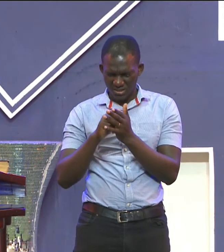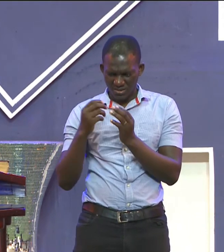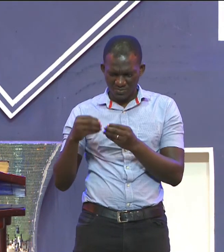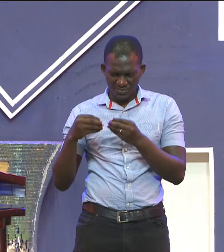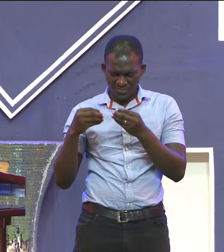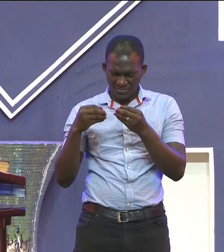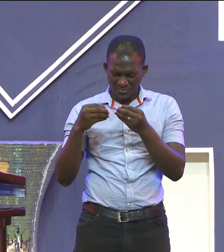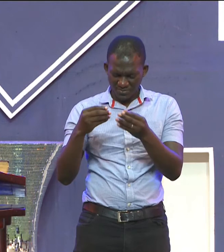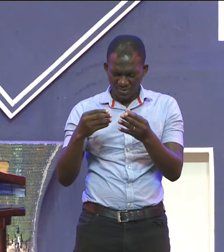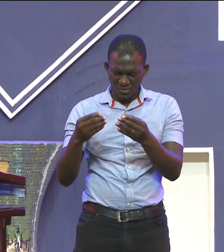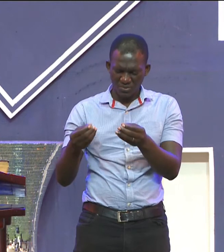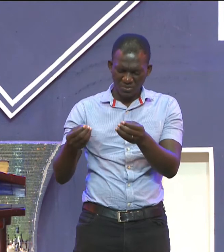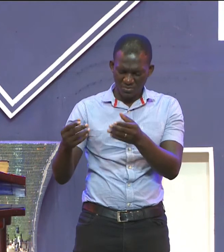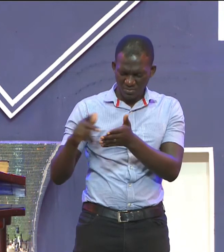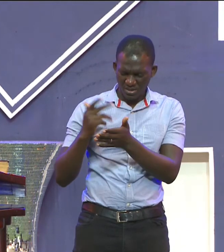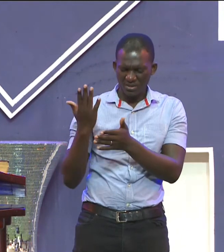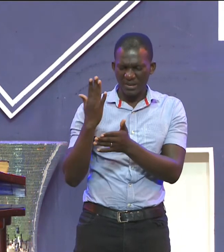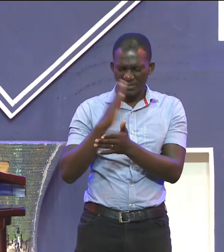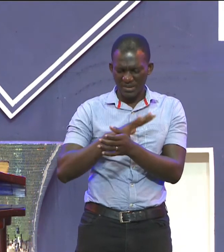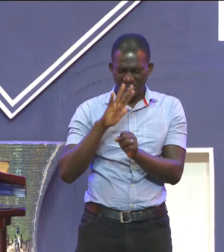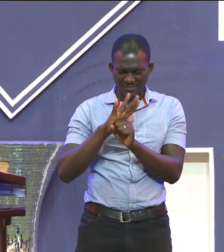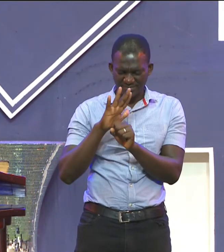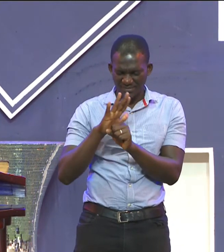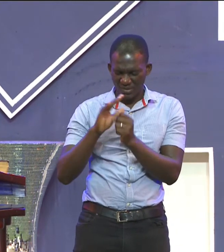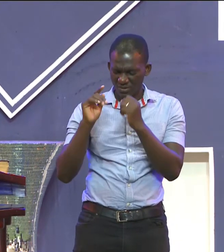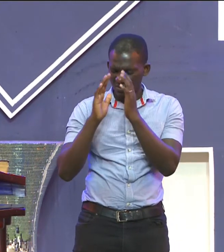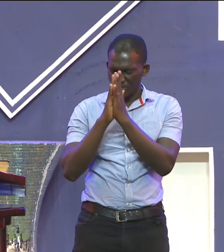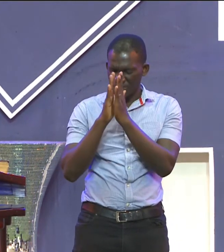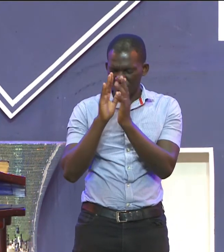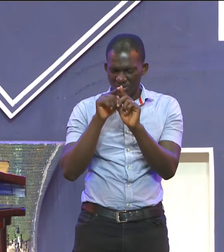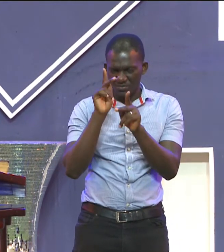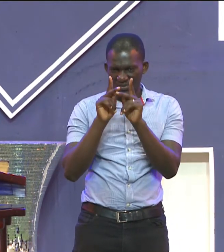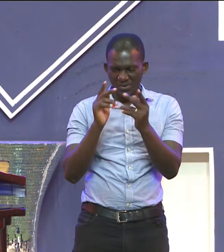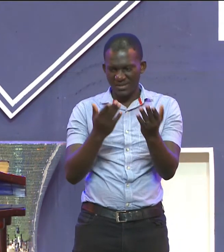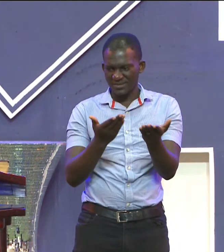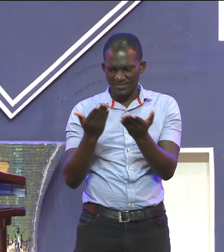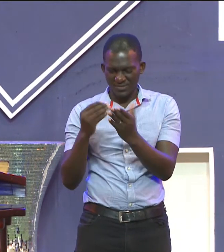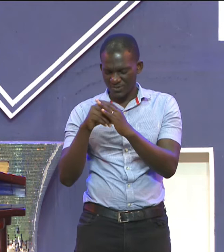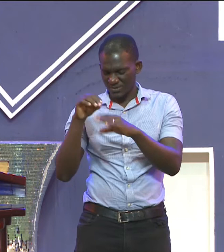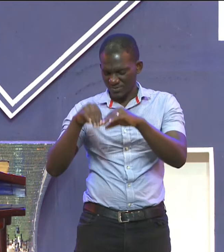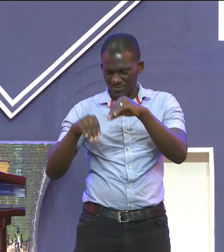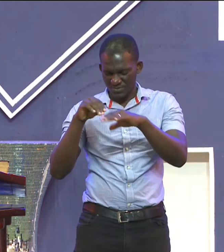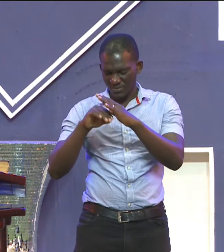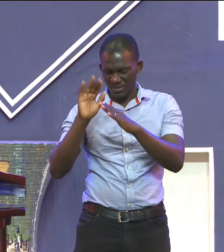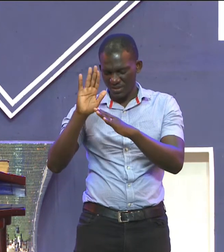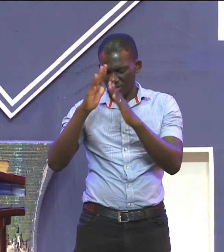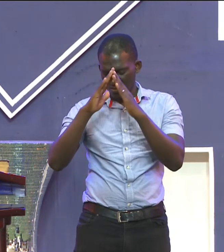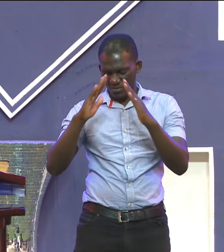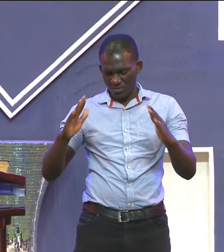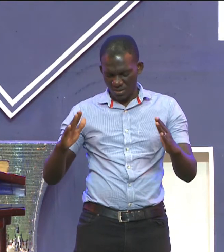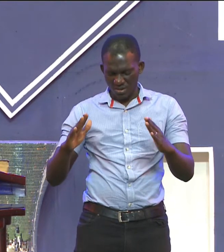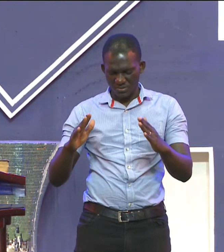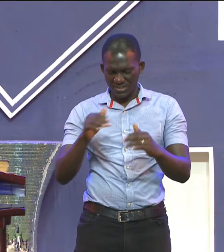kinakuzibwa ekisukundiddwa ekyomuyika mukama kye tusabire eri abantu bo nga baleeta mu nnyumba yo buli omu kalaba